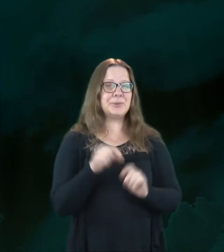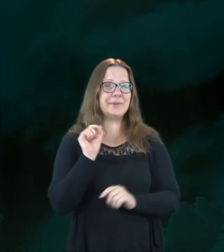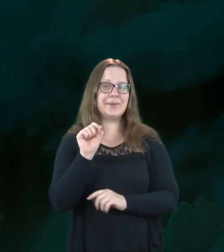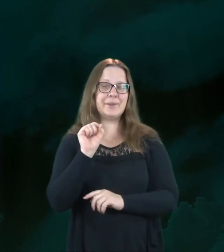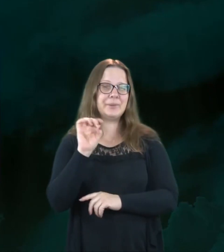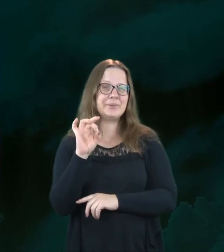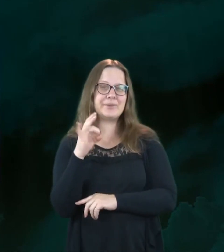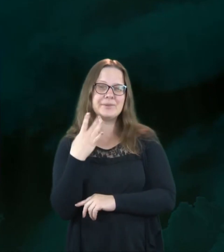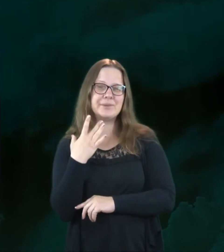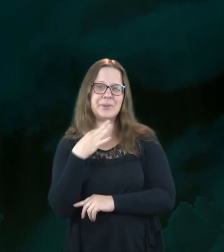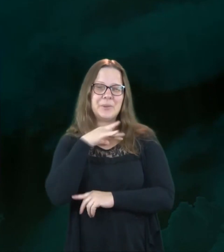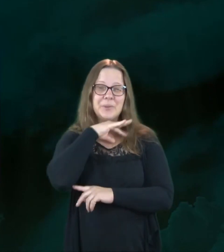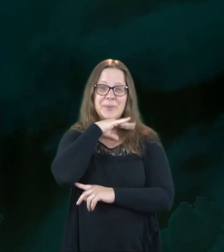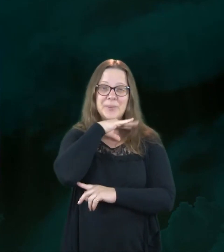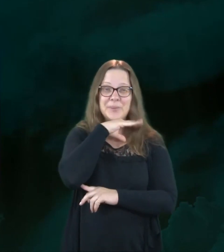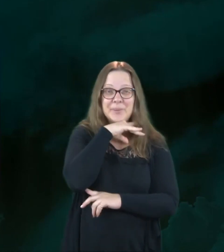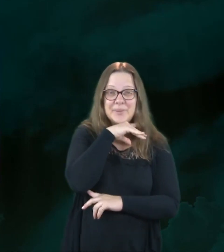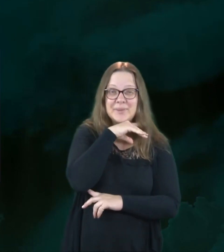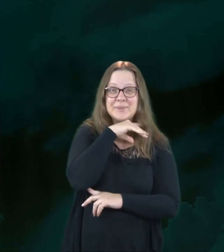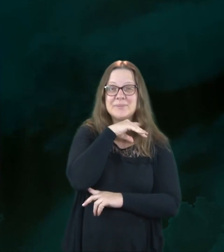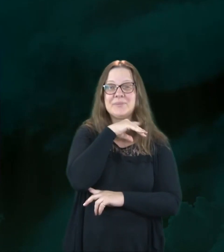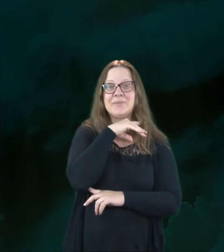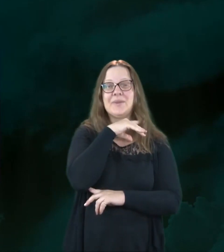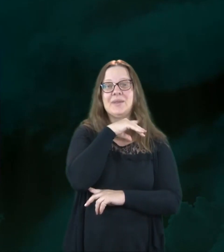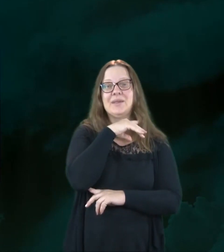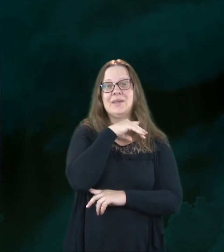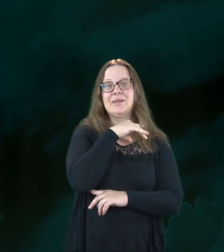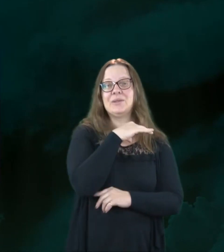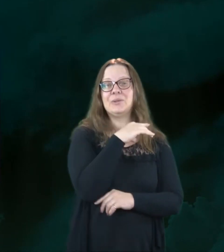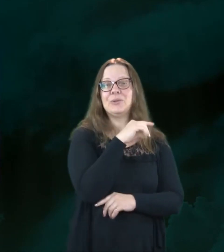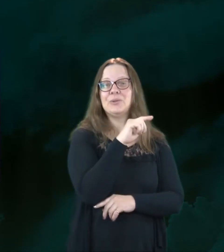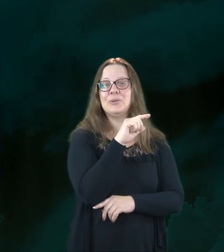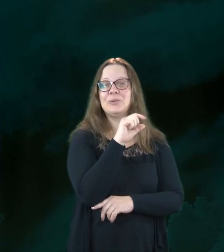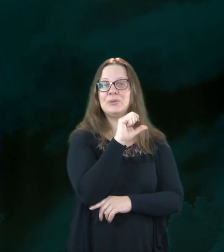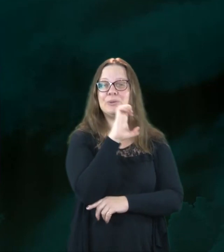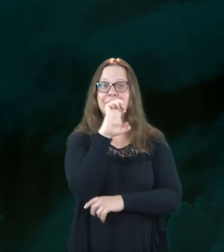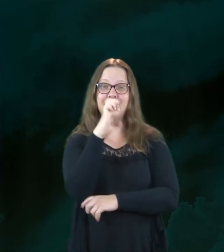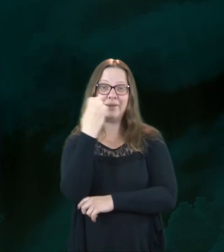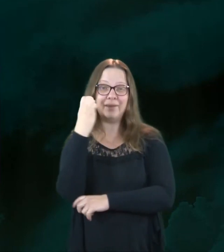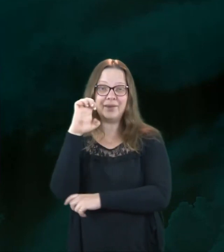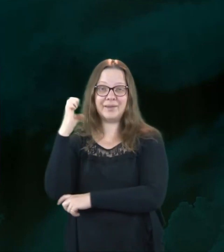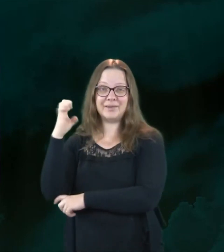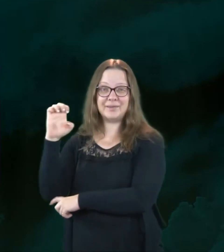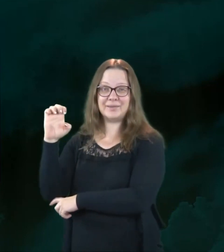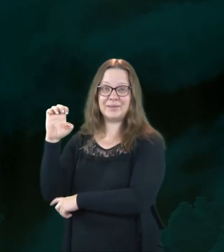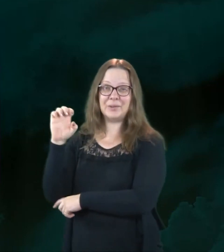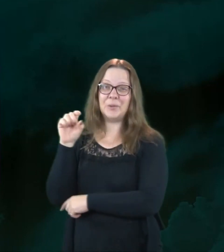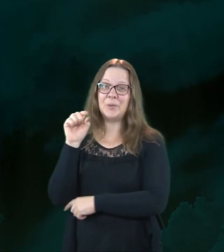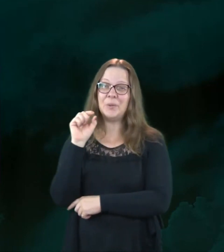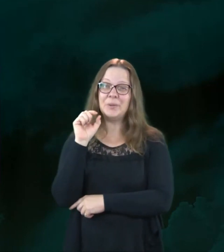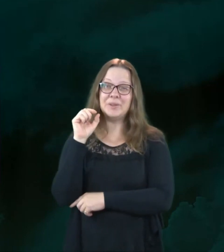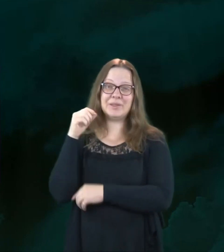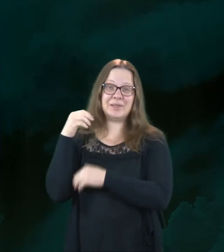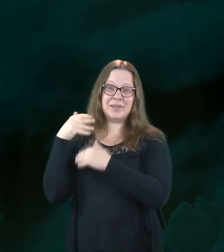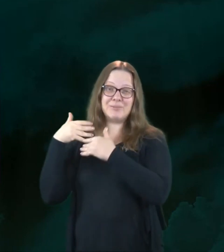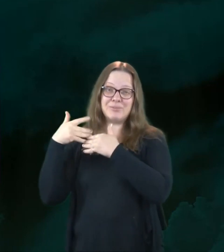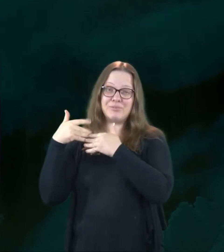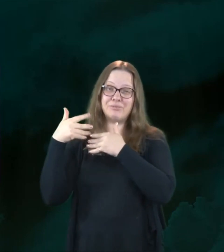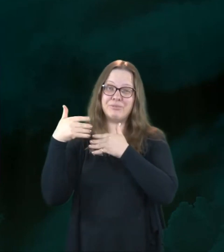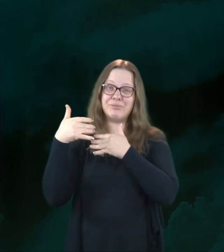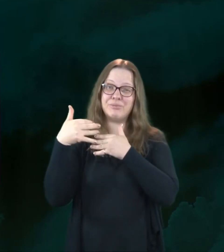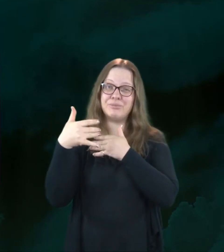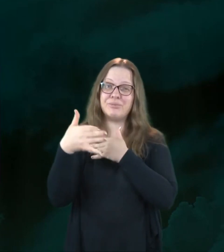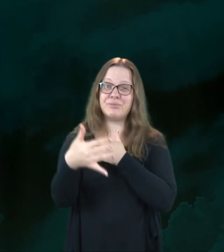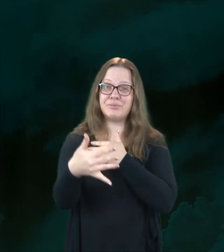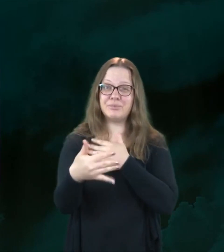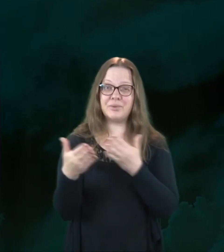tragédia trouxe consequências que você nem imagina, consequências muito sérias, muito